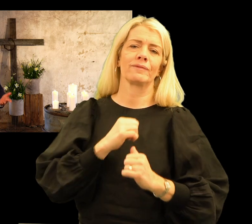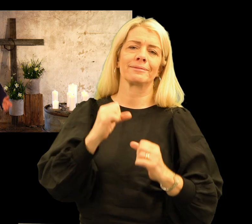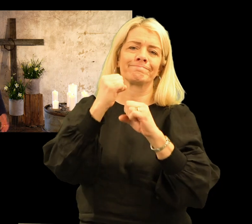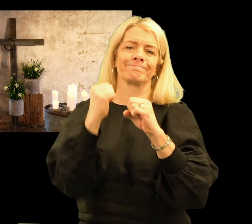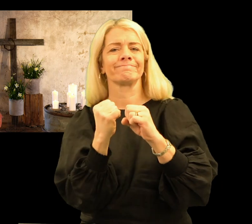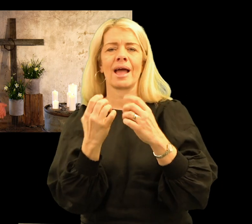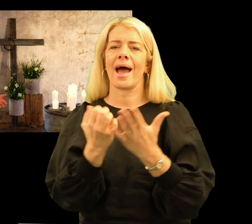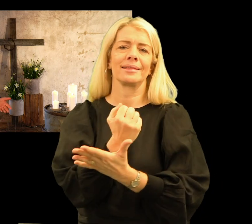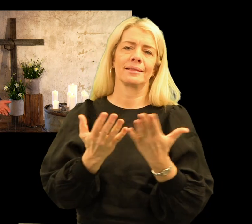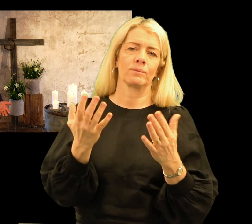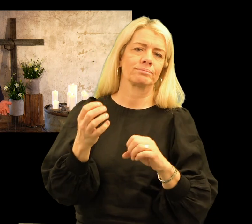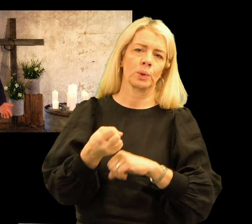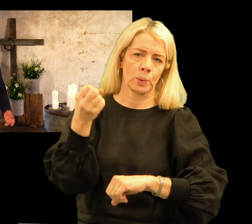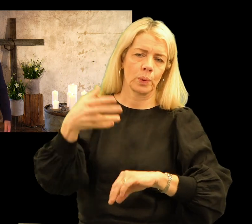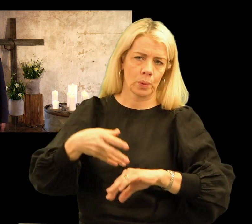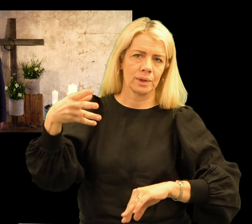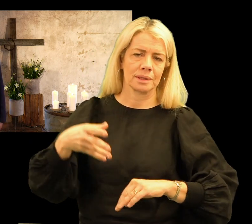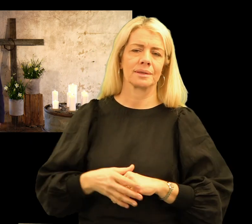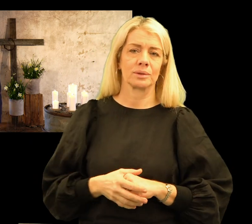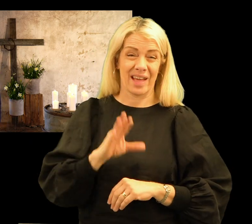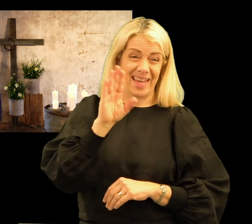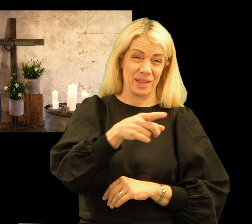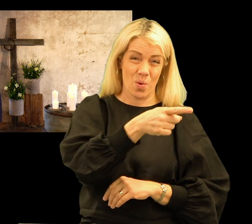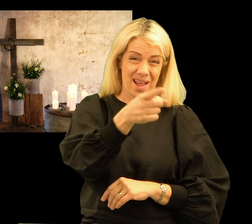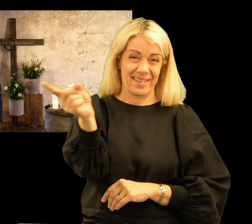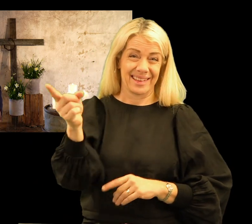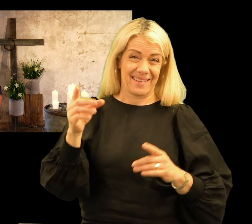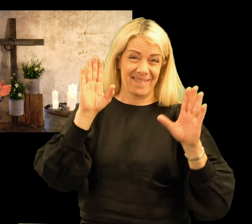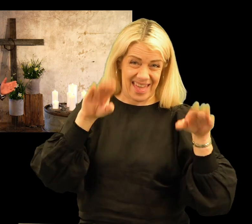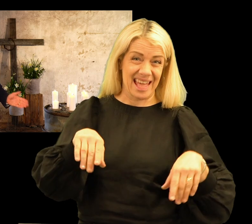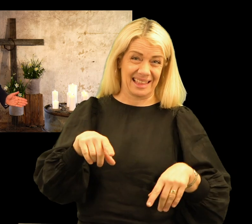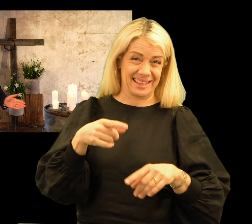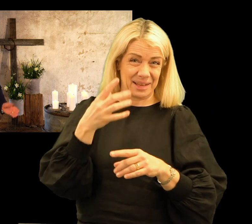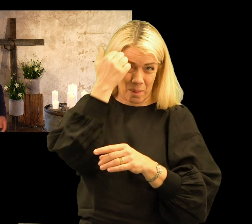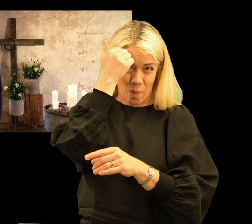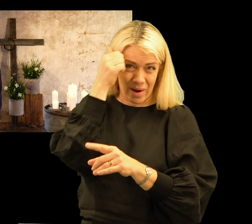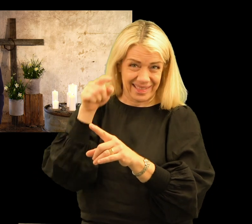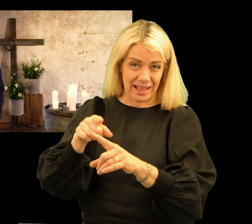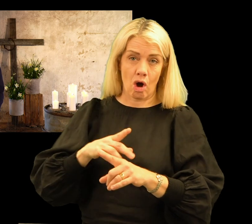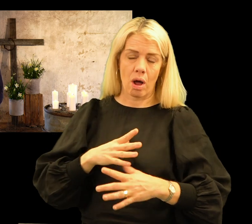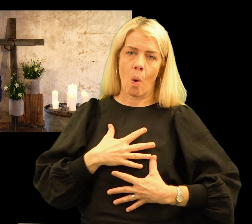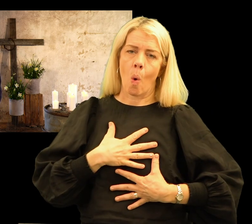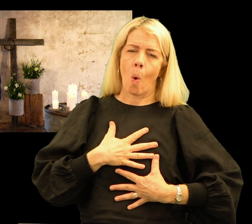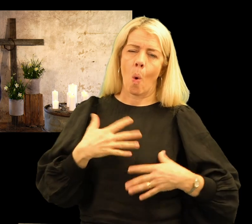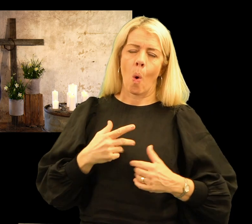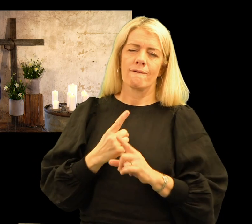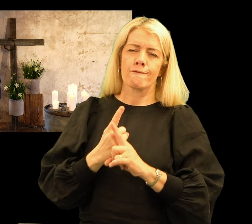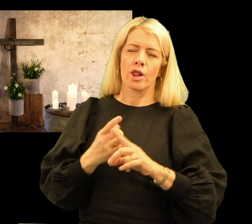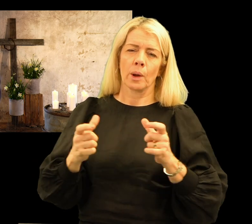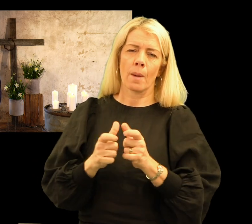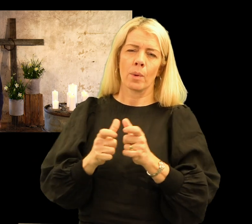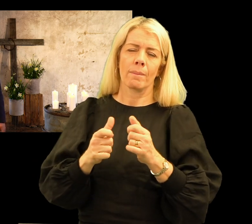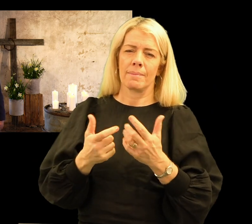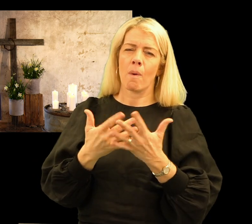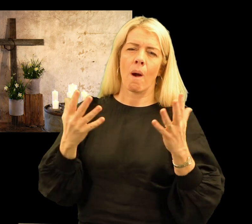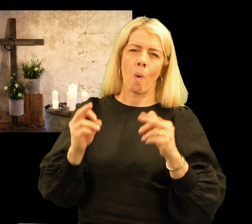Åren har gått sedan dess, och jag vet att en del av er som ser det här har en betydligt större passion och mycket längre passion än vad jag har. Ni har troget